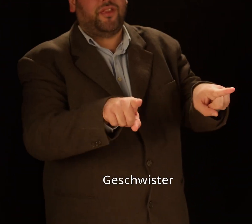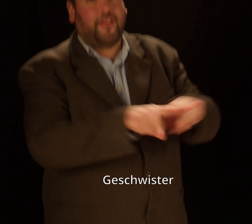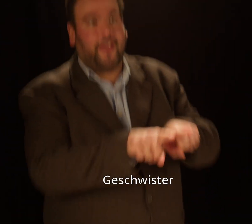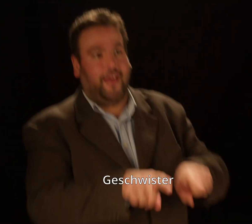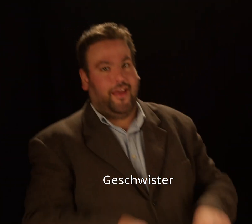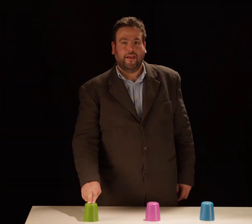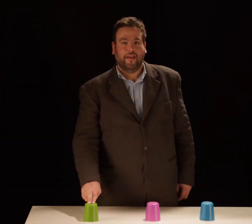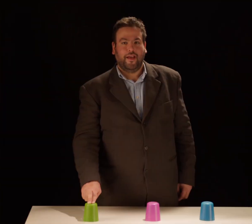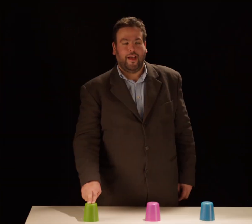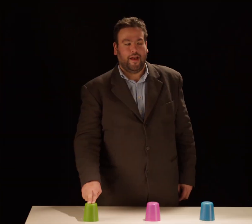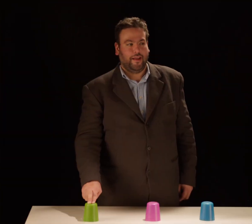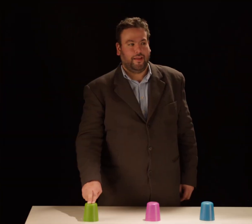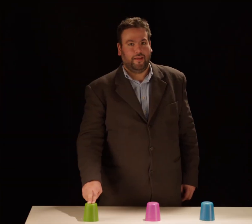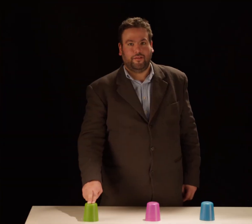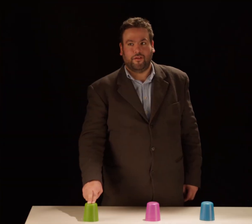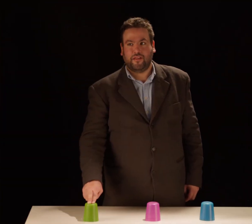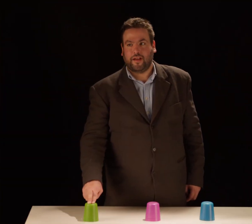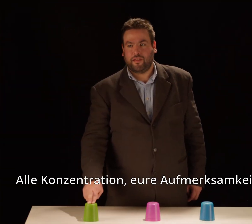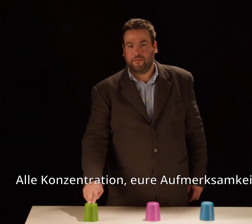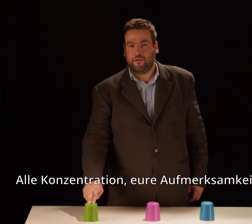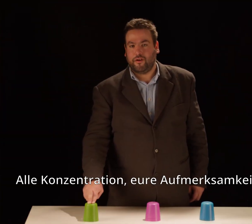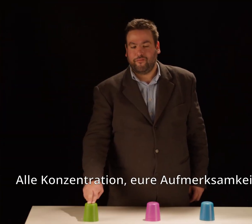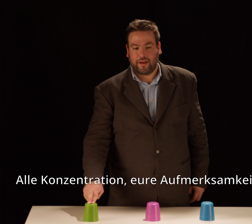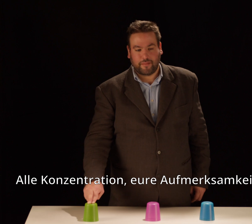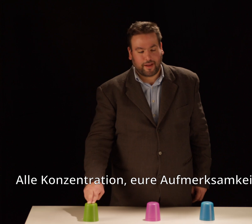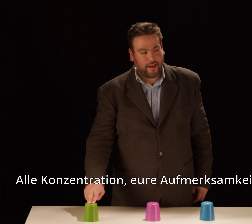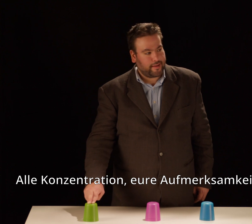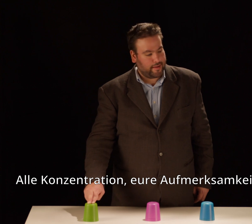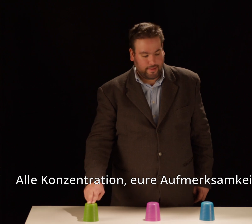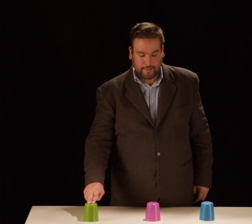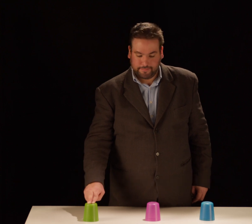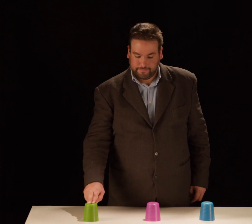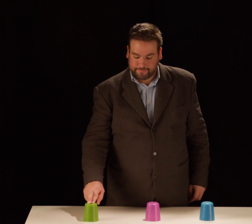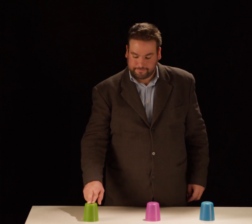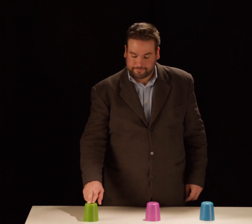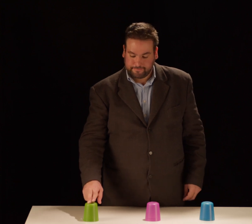Geschwister. Alle Konzentration, eure Aufmerksamkeit.